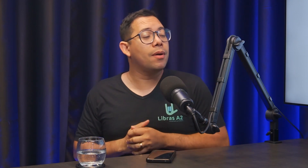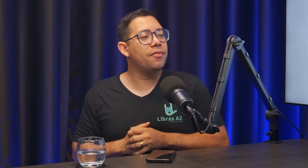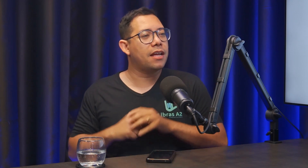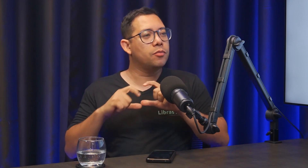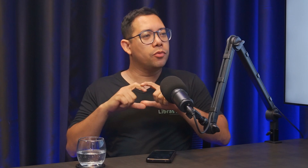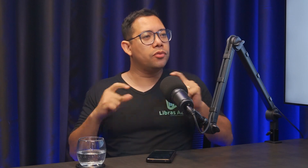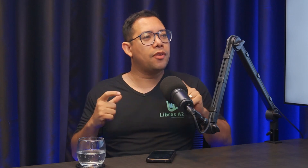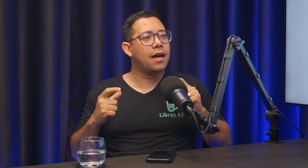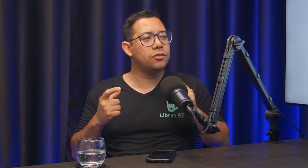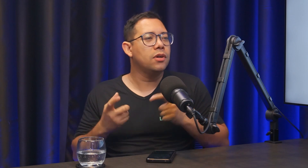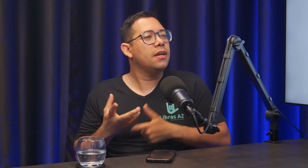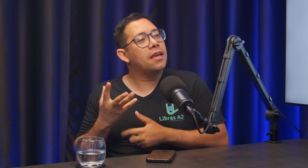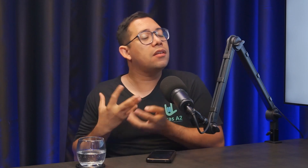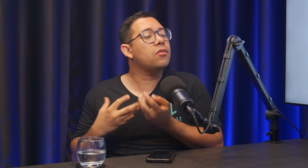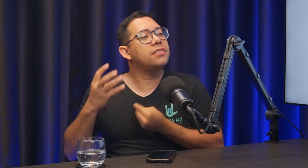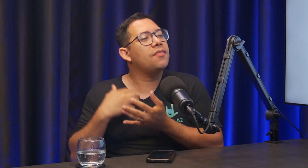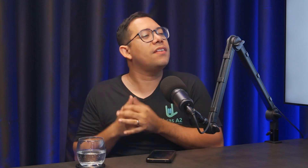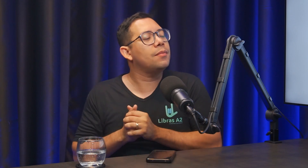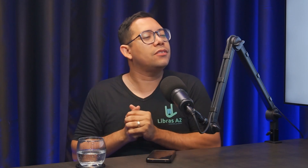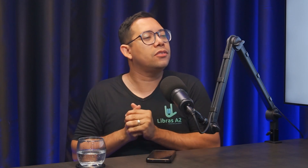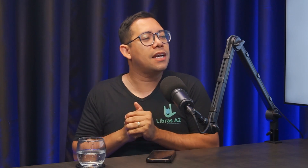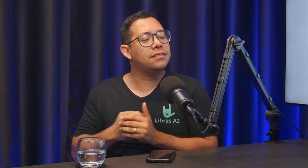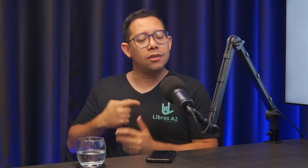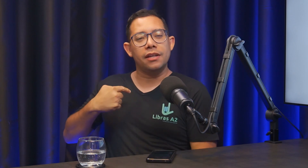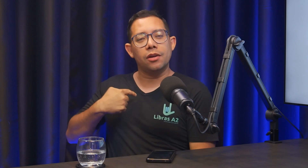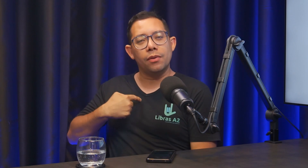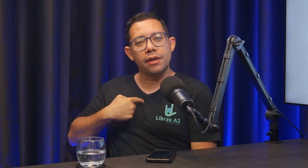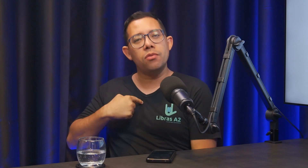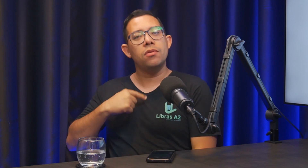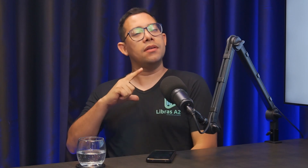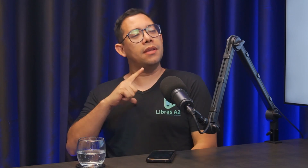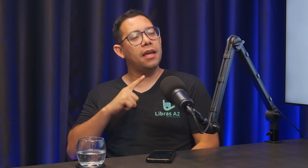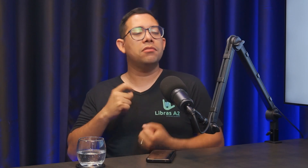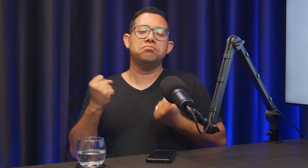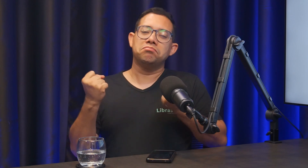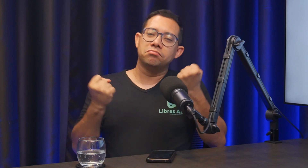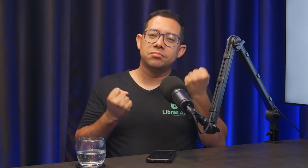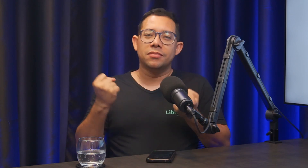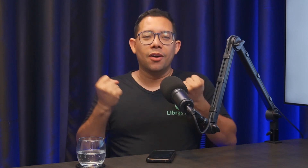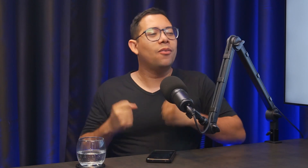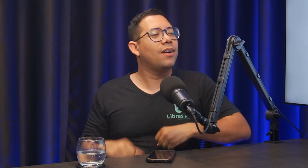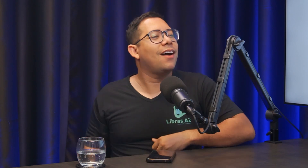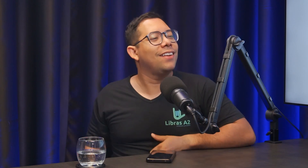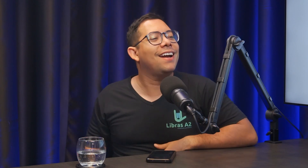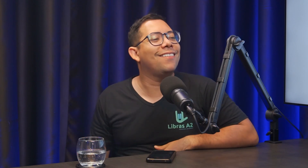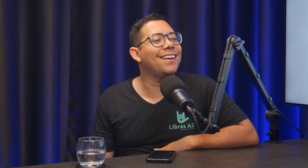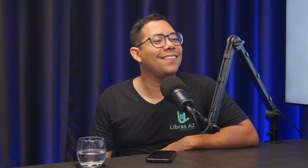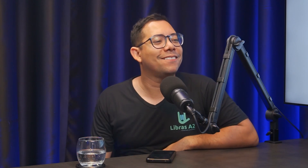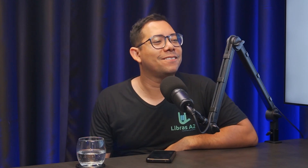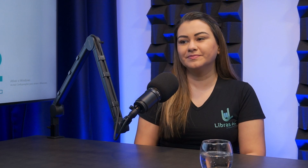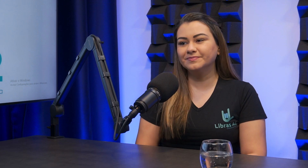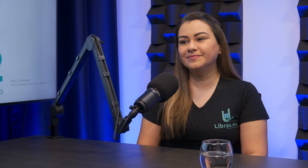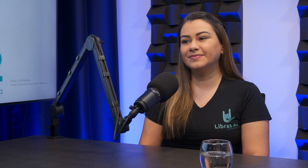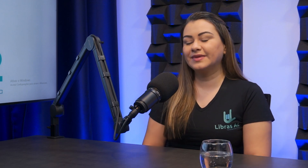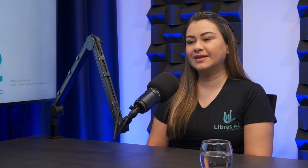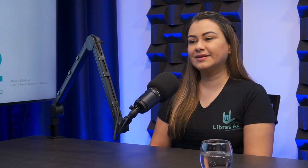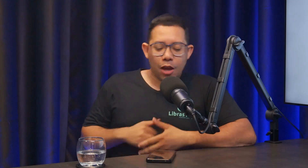frase muito fácil e aí você consegue fazer uma associação, né? Então, eu tenho um carro. Legal, né? Beleza. Agora